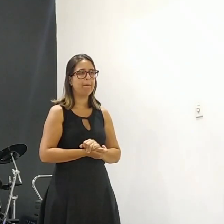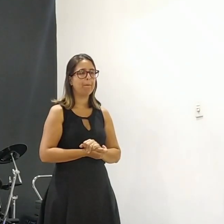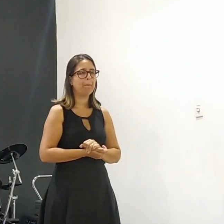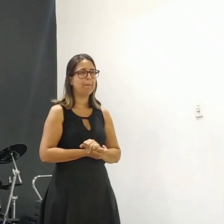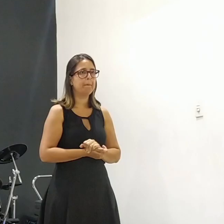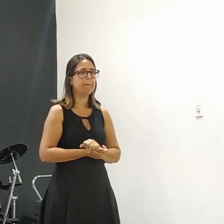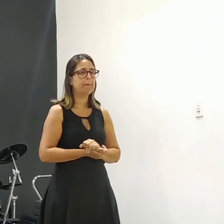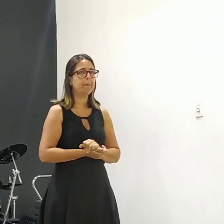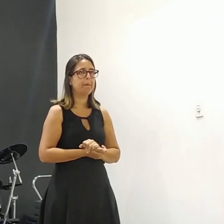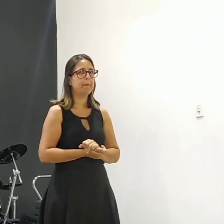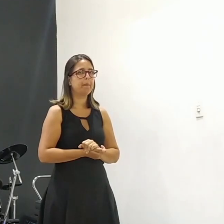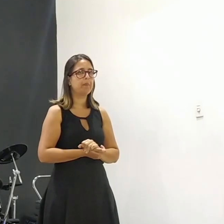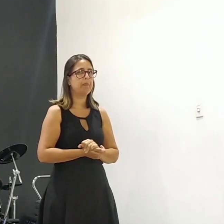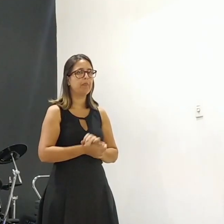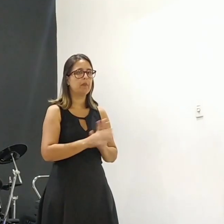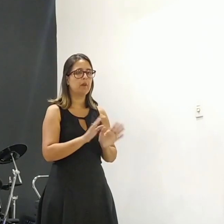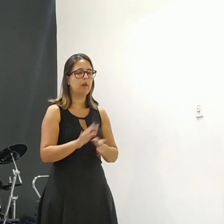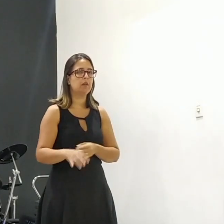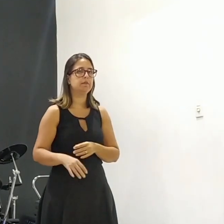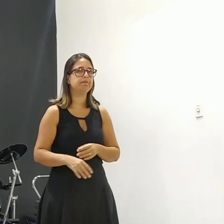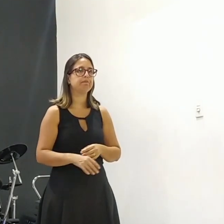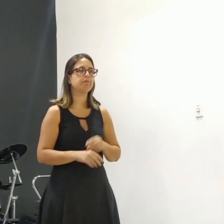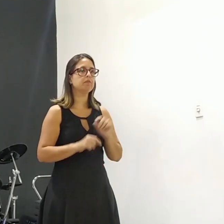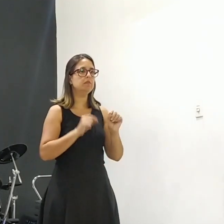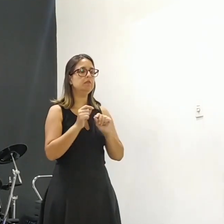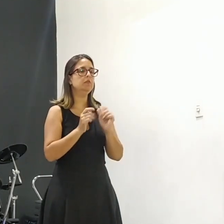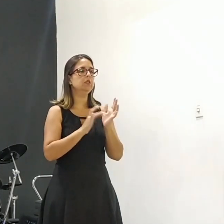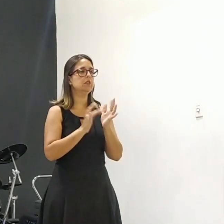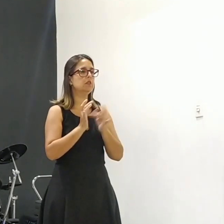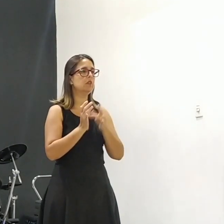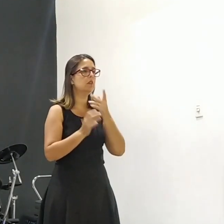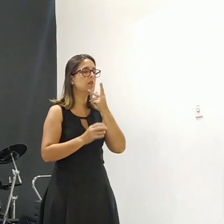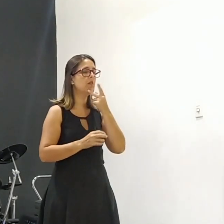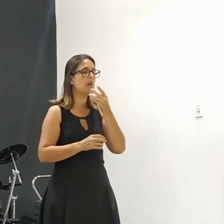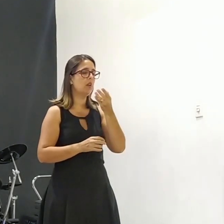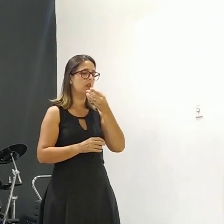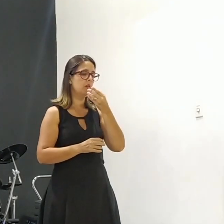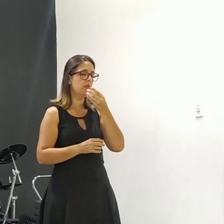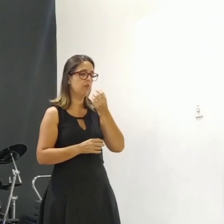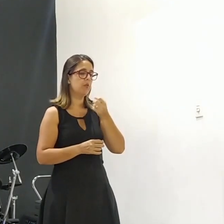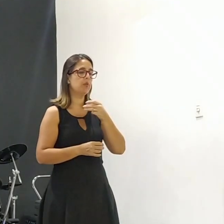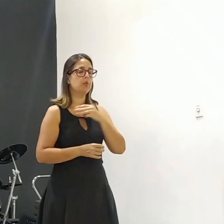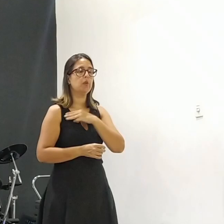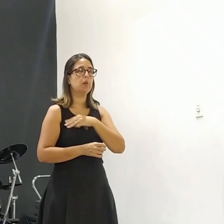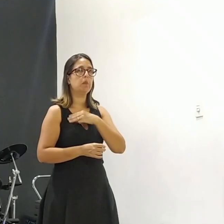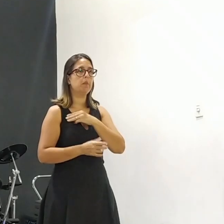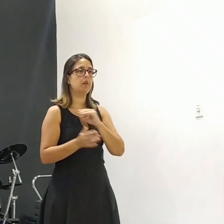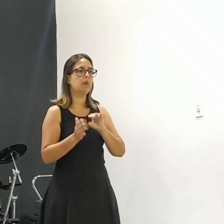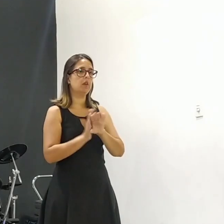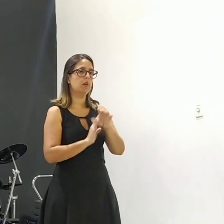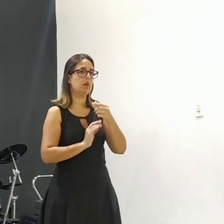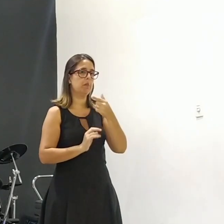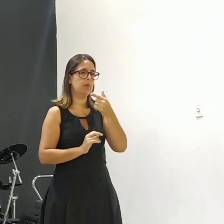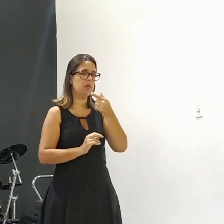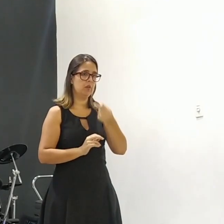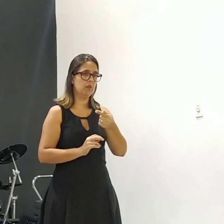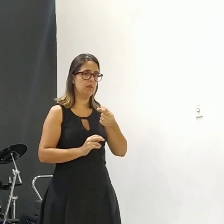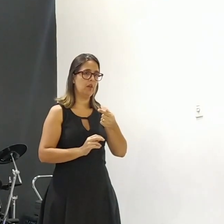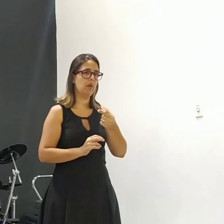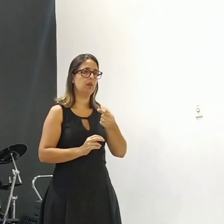Olha o que Jesus fala a respeito do fruto, aqui em Mateus 7, em